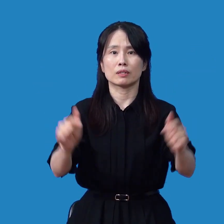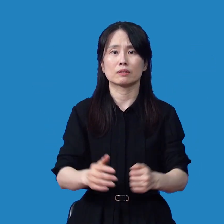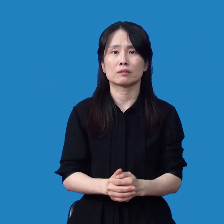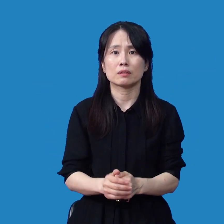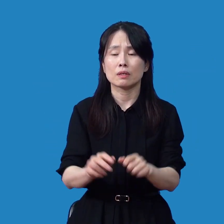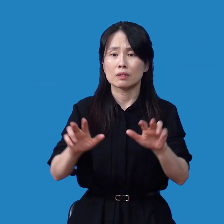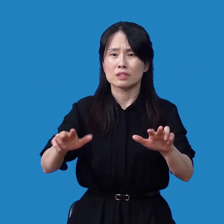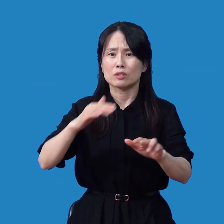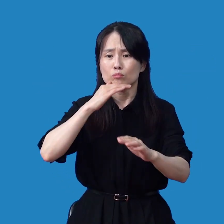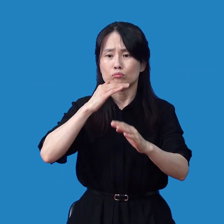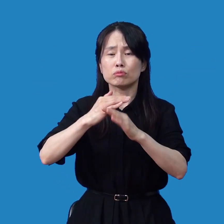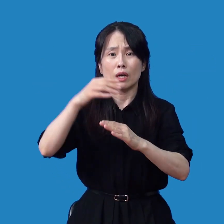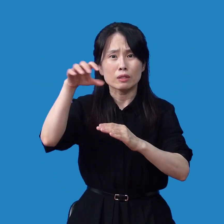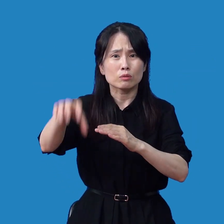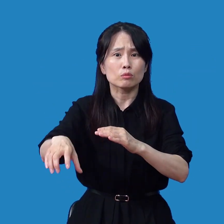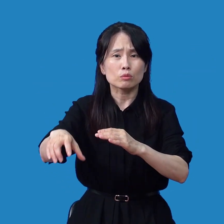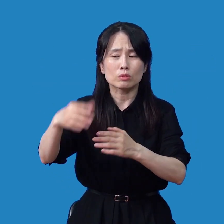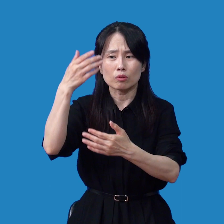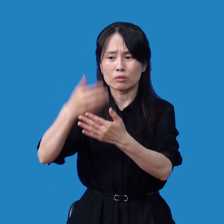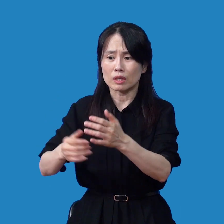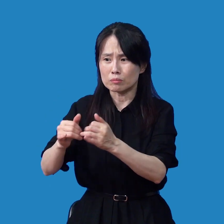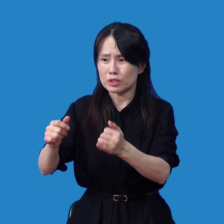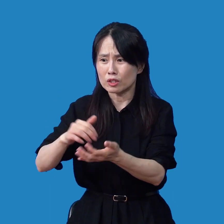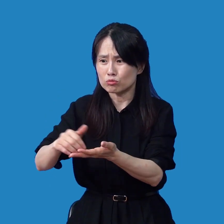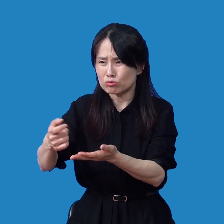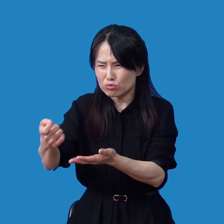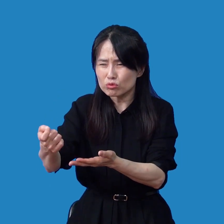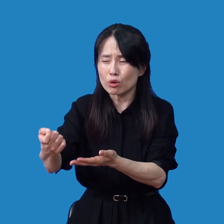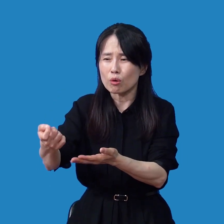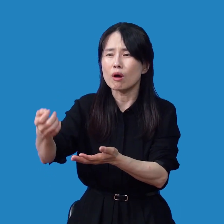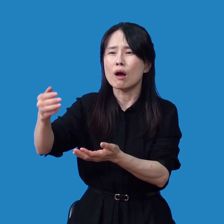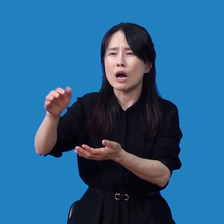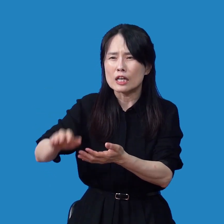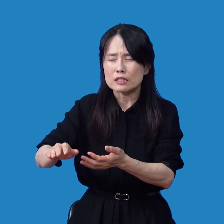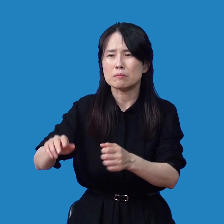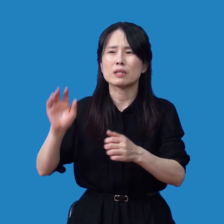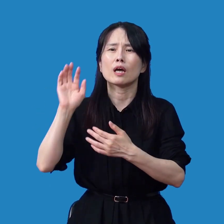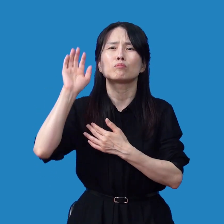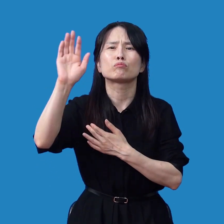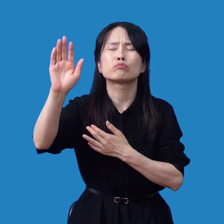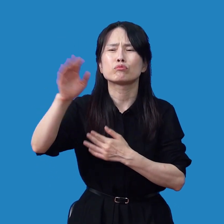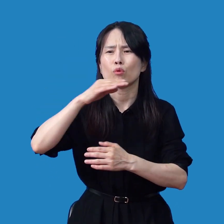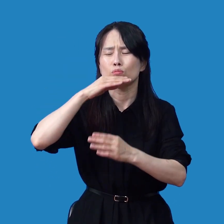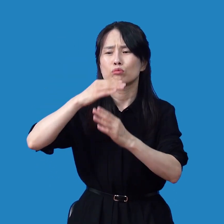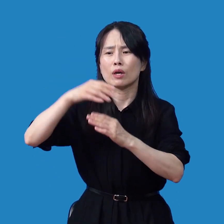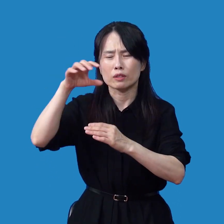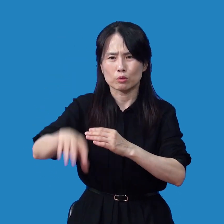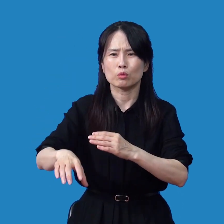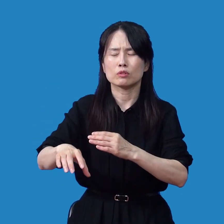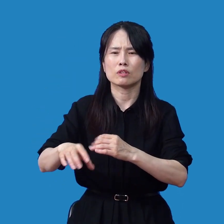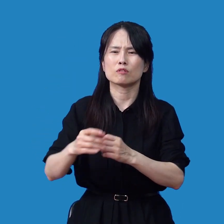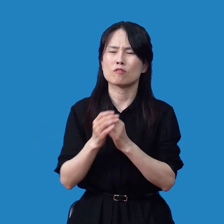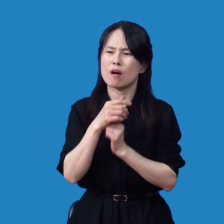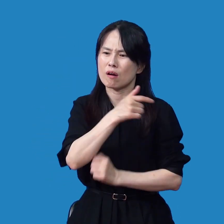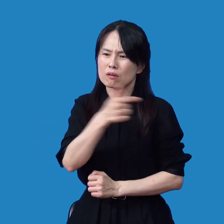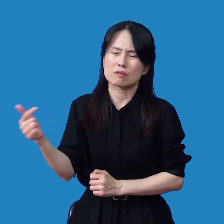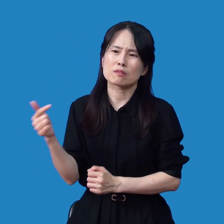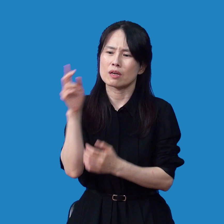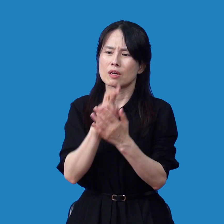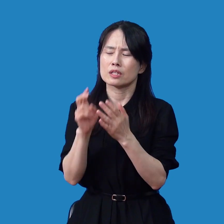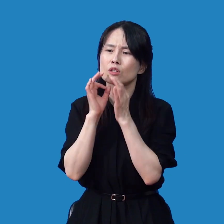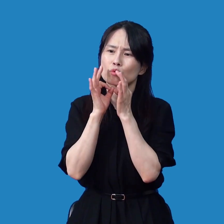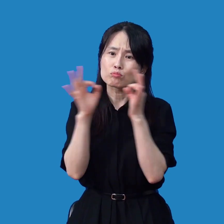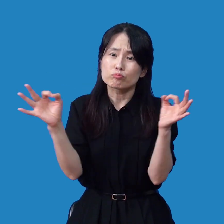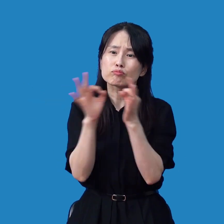북한에도 지금 남은 자는 지극히 미미하지만은 그러나 그 땅에도 장차 우렁찬 찬송 소리가 울려 퍼질